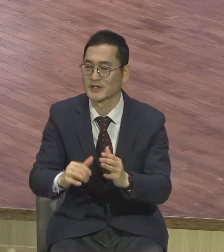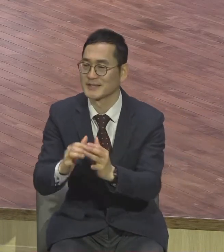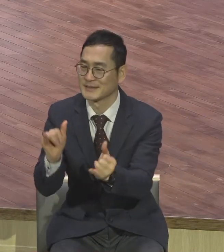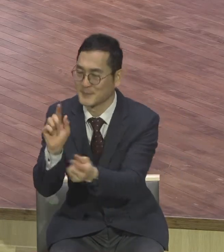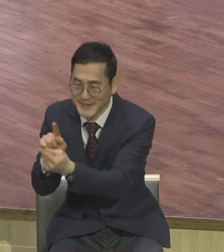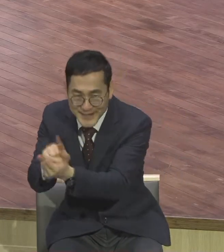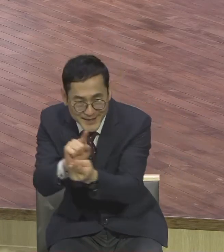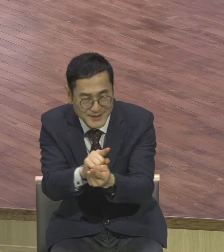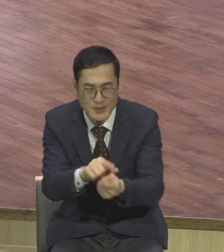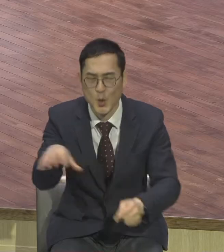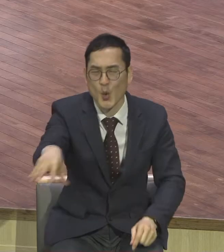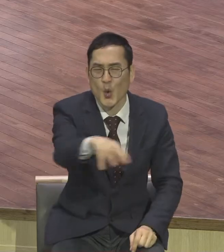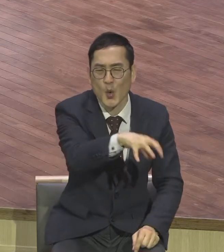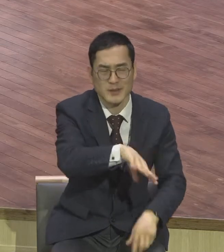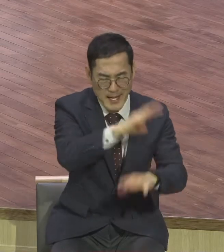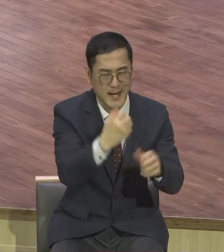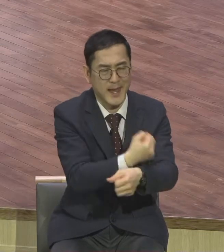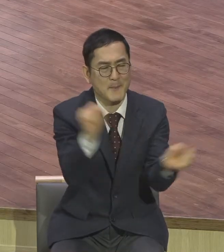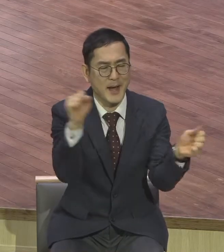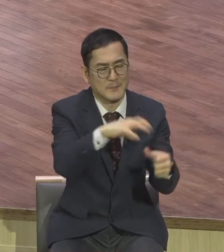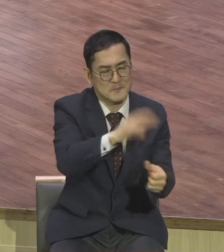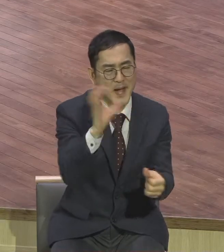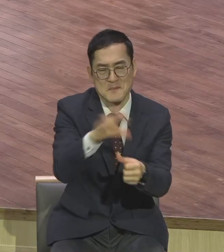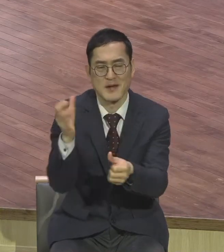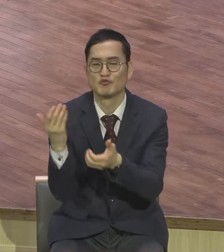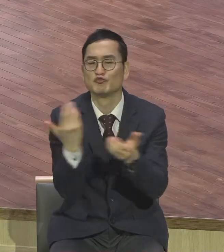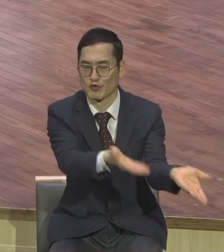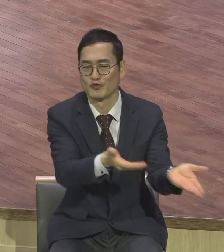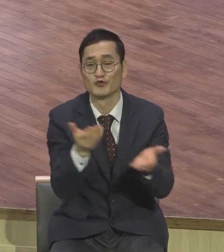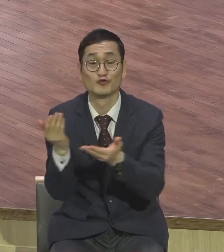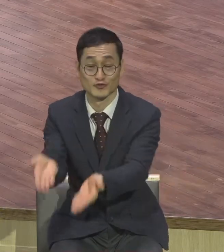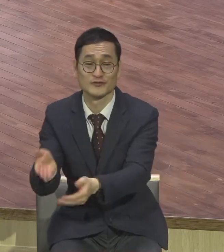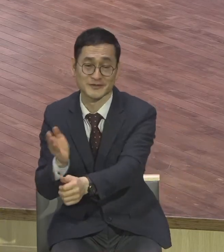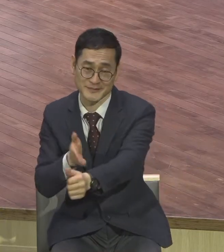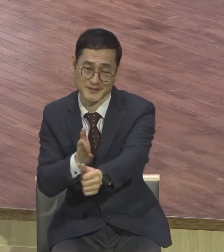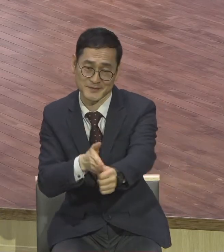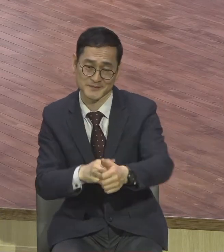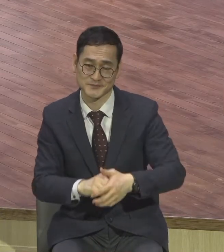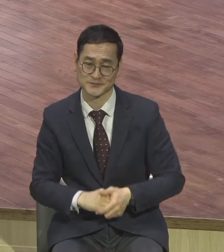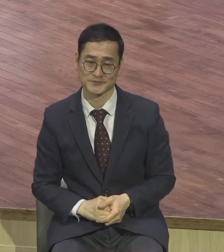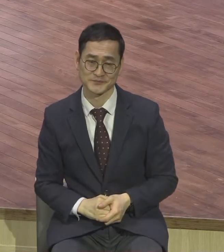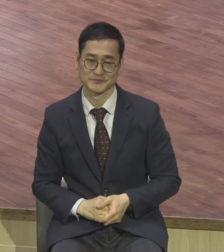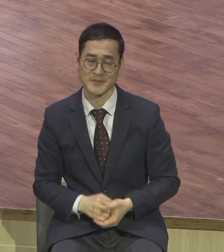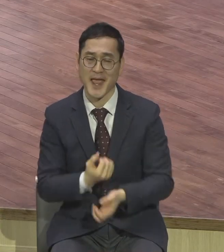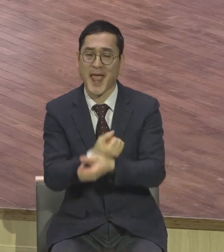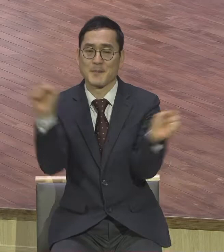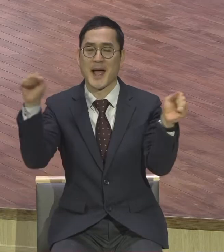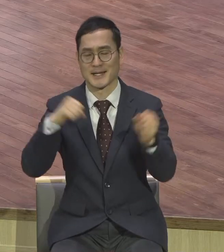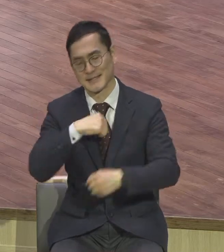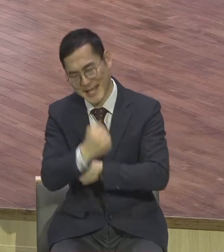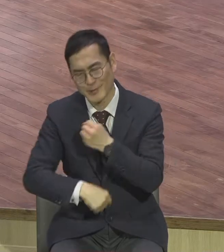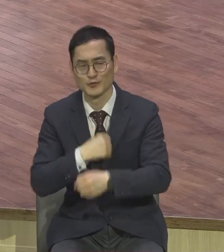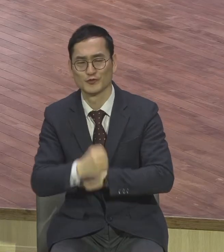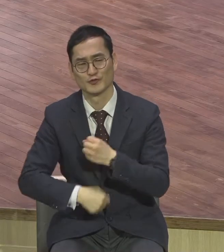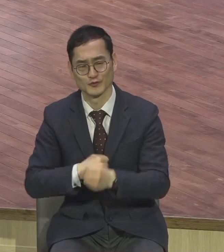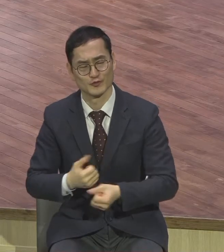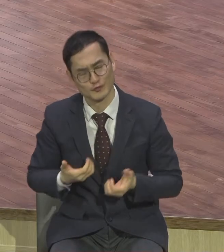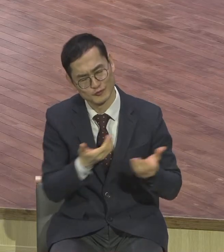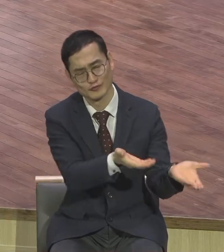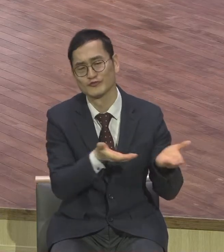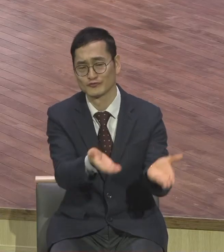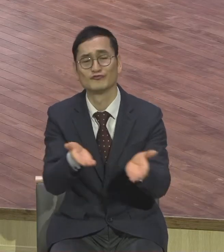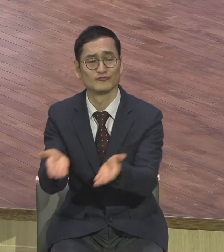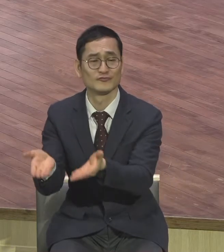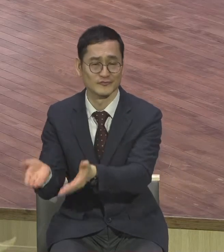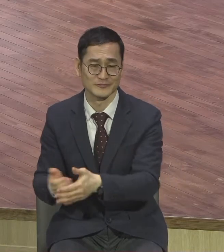누구에게나 해방시켜요. 나 자유 너 자유 우리 자유 해방 자유 치유 아멘 이 누림이 이제 누림 예수님의